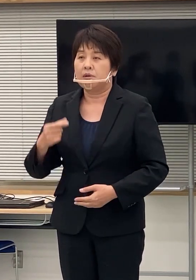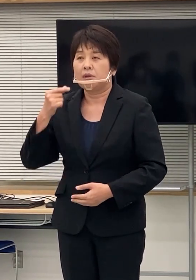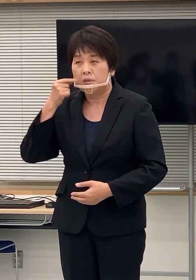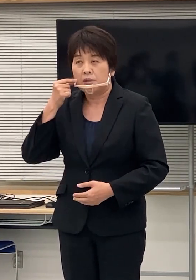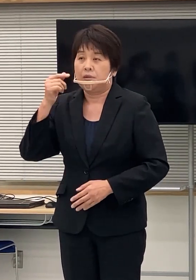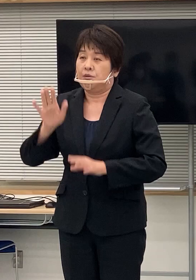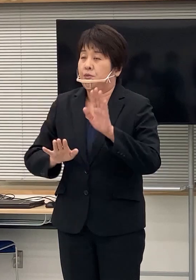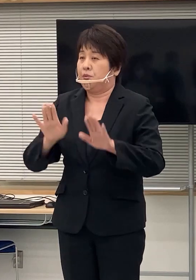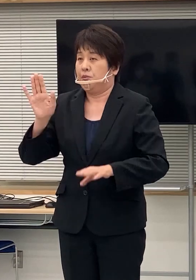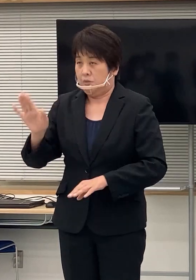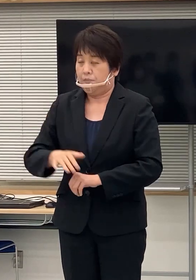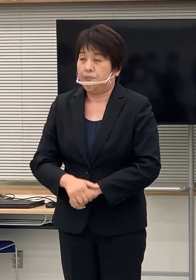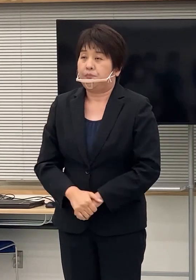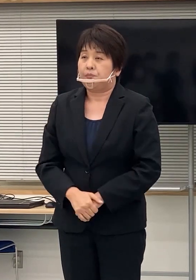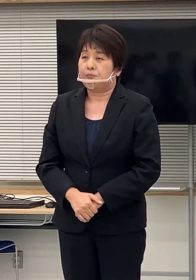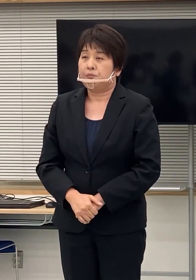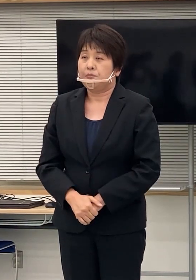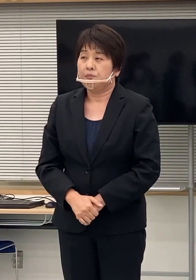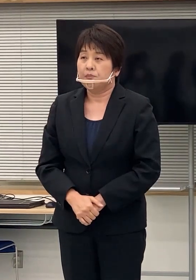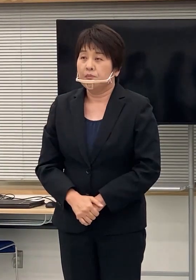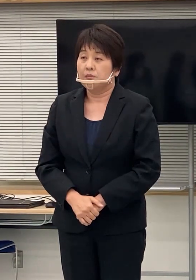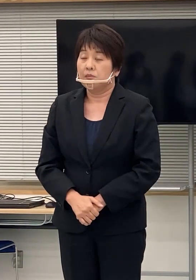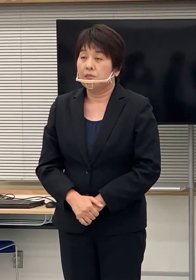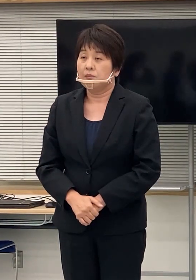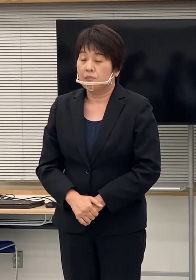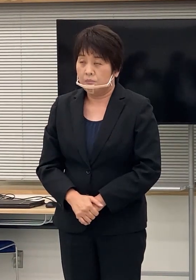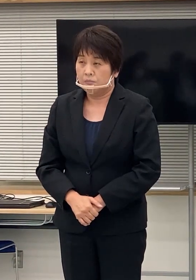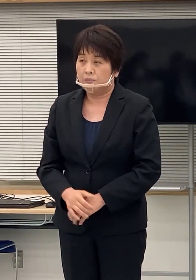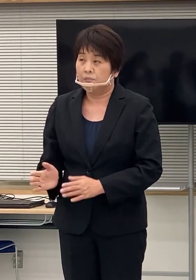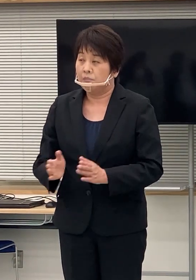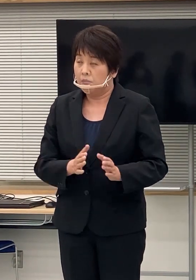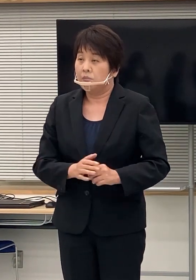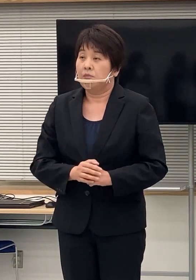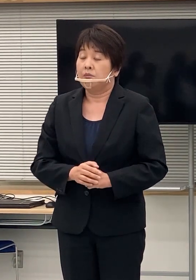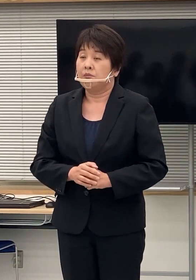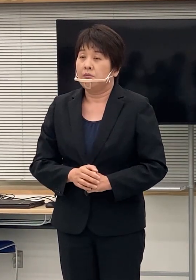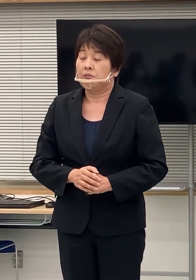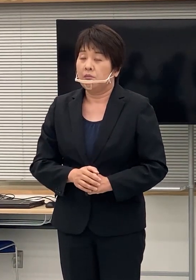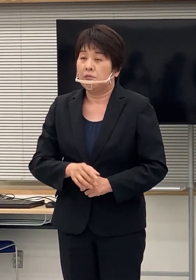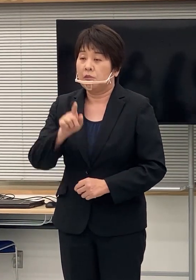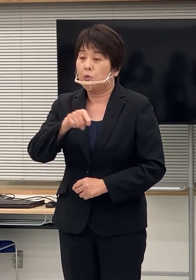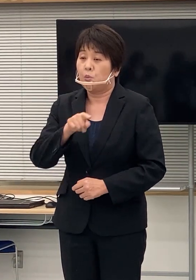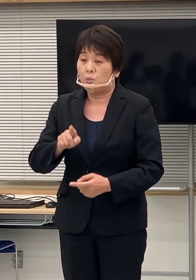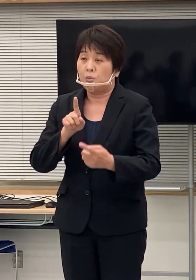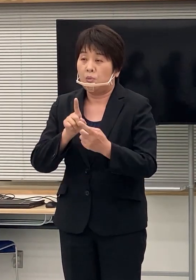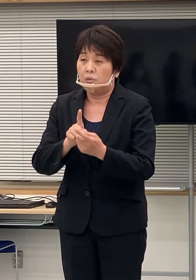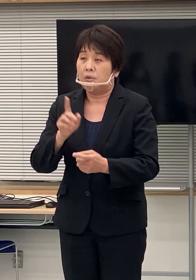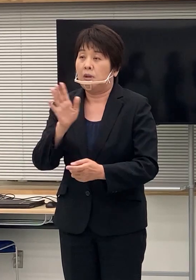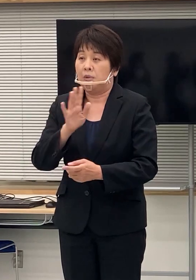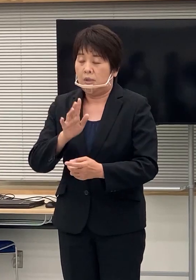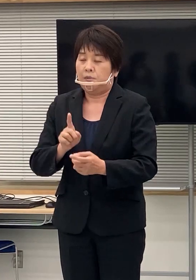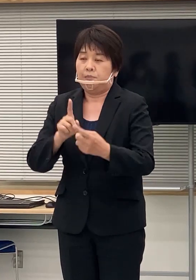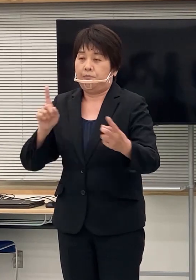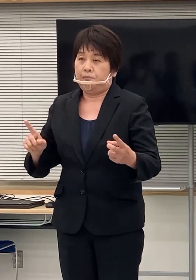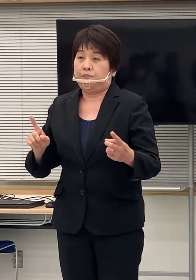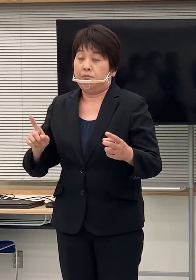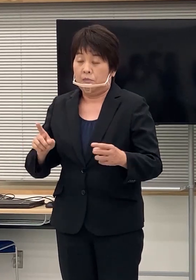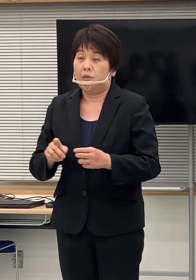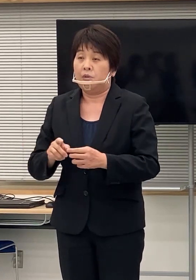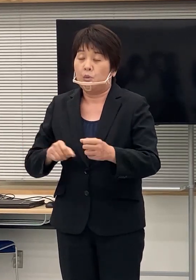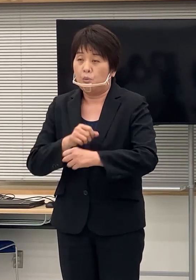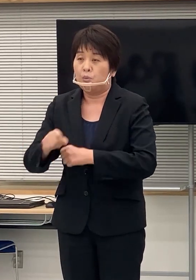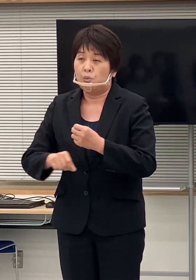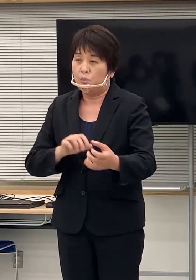わざるを得ないと思います。一方で人と会わないようにする、行動を大きく抑制